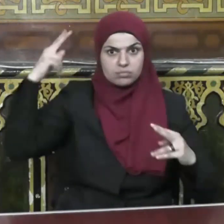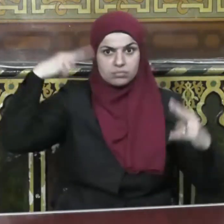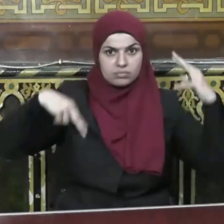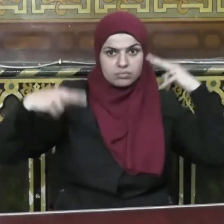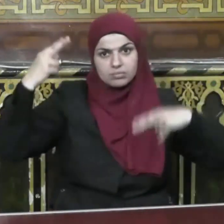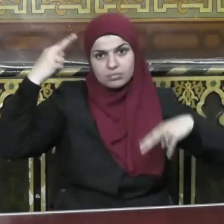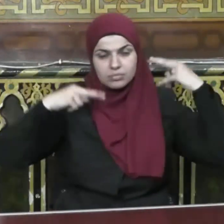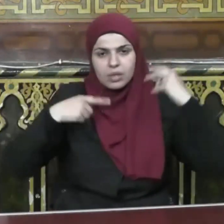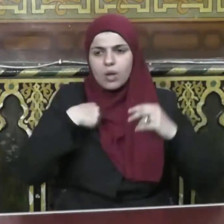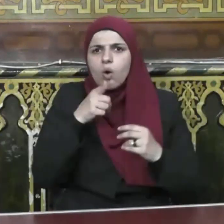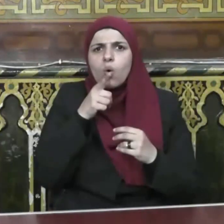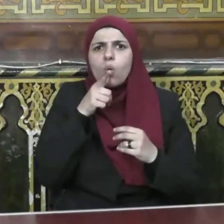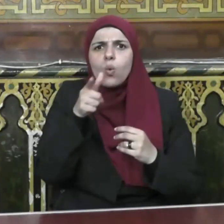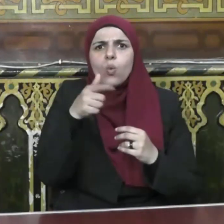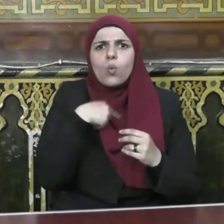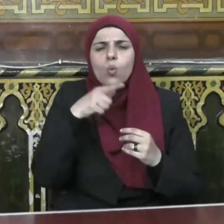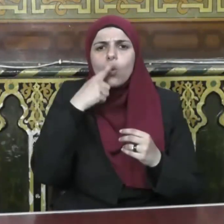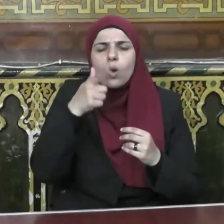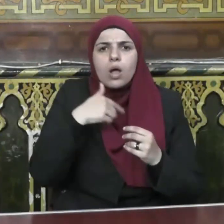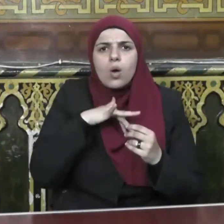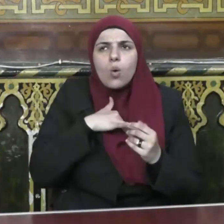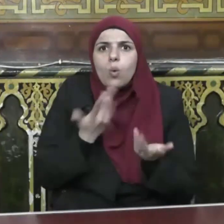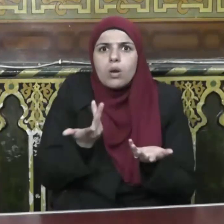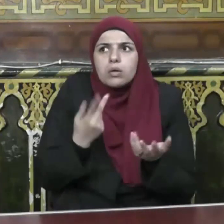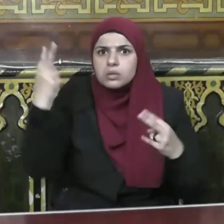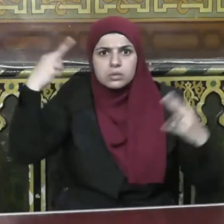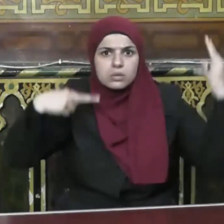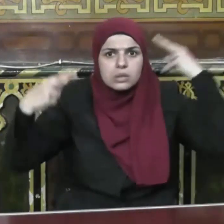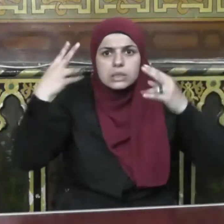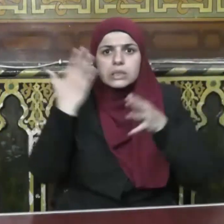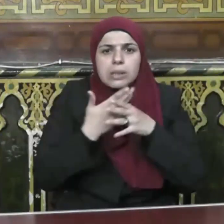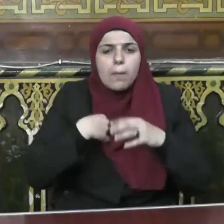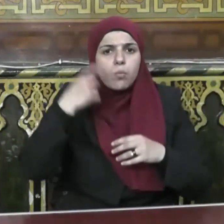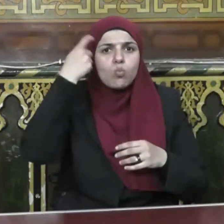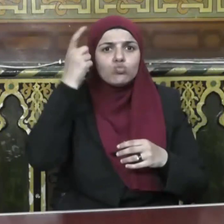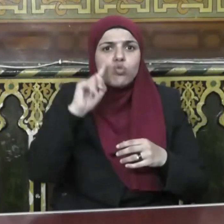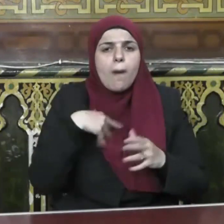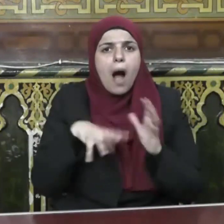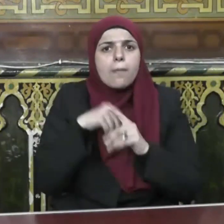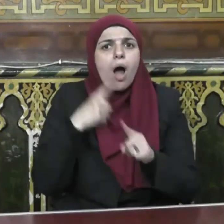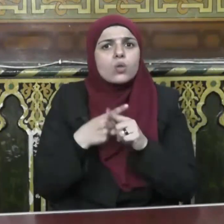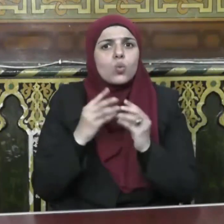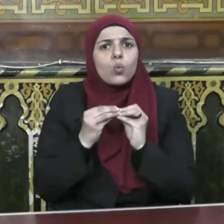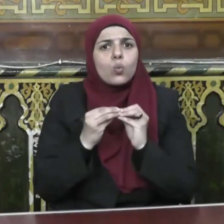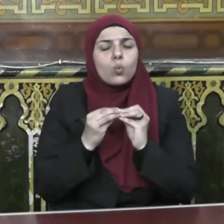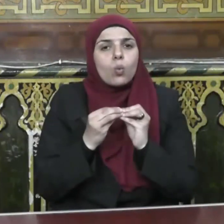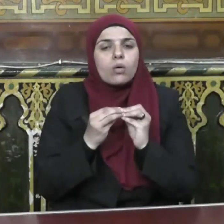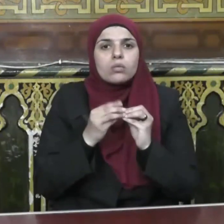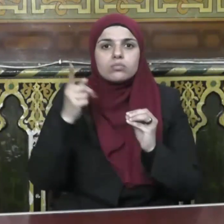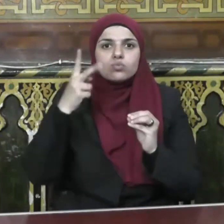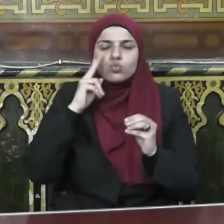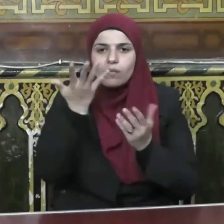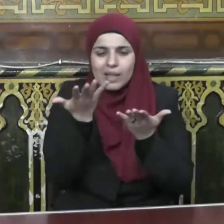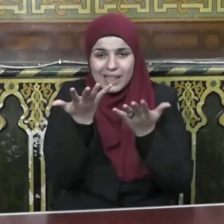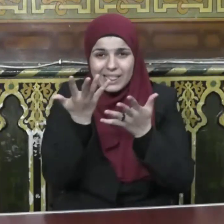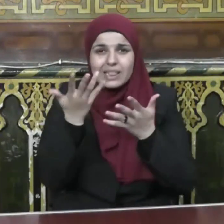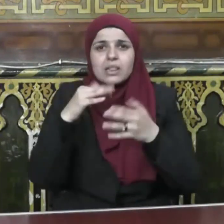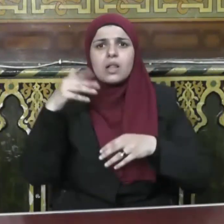فقلت: واثكل أمياه، ما شأنكم تنظرون إلي؟ فجعلوا يضربون بأيديهم على